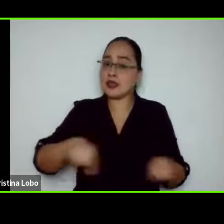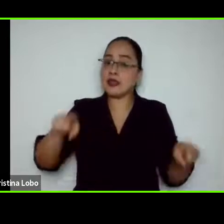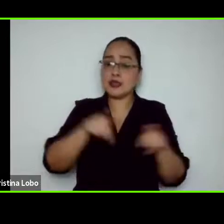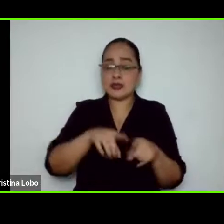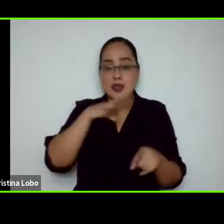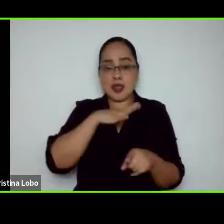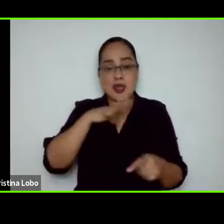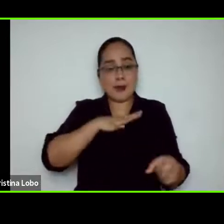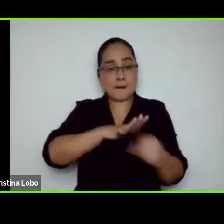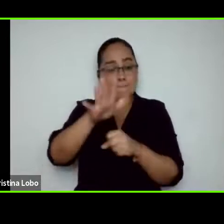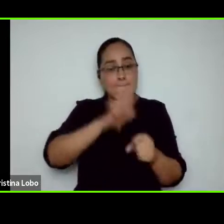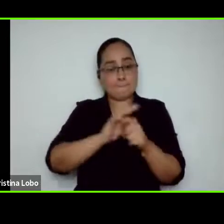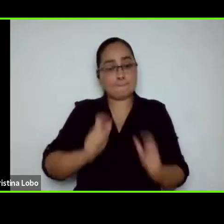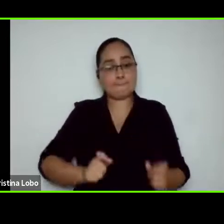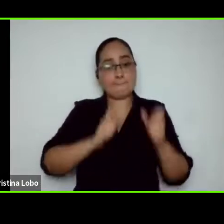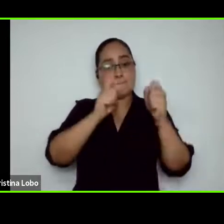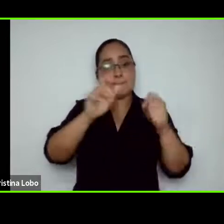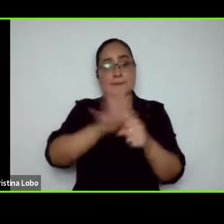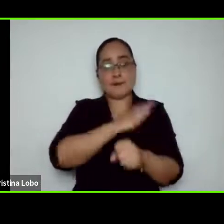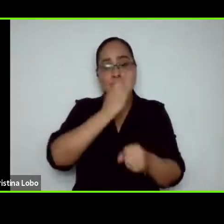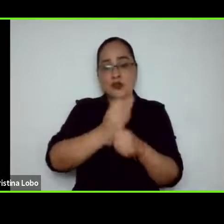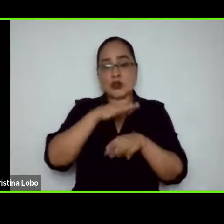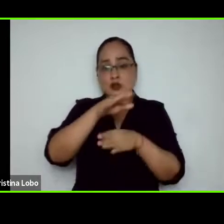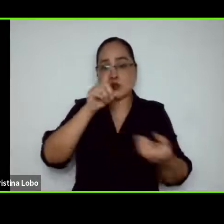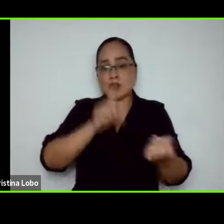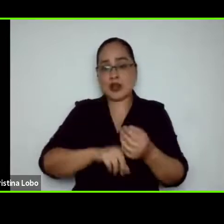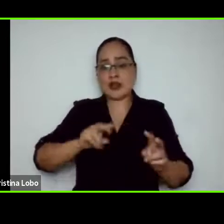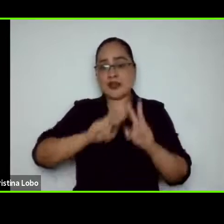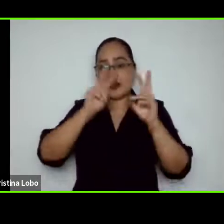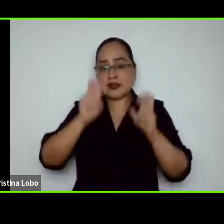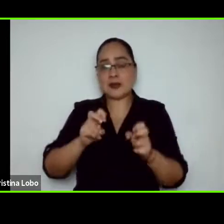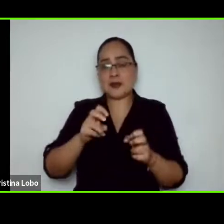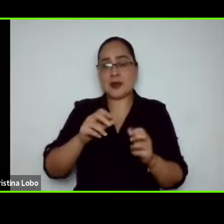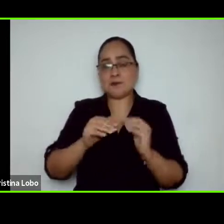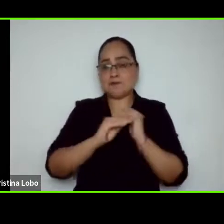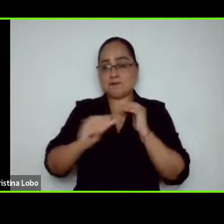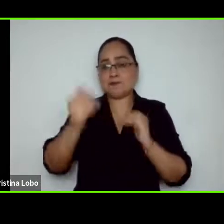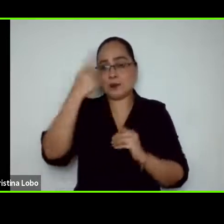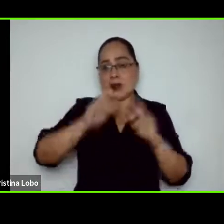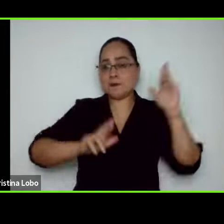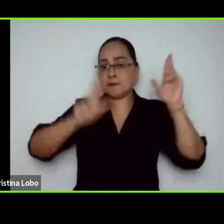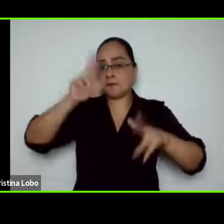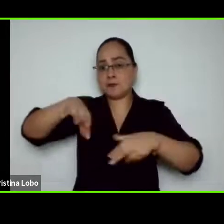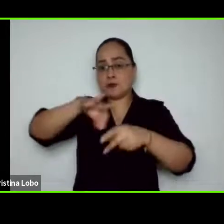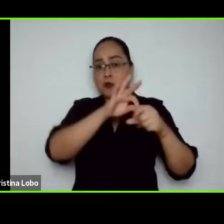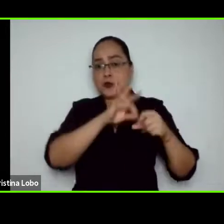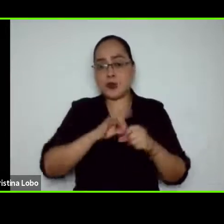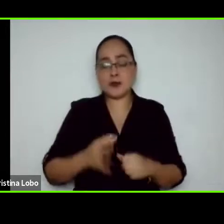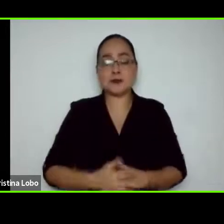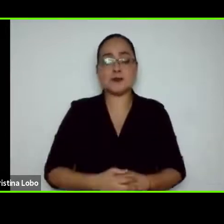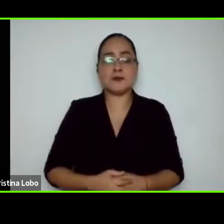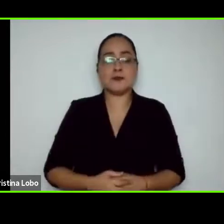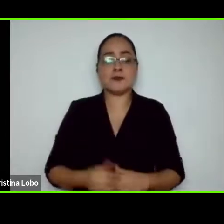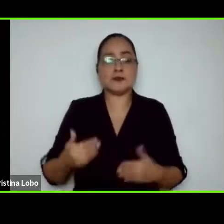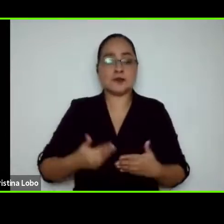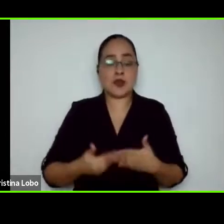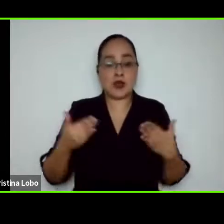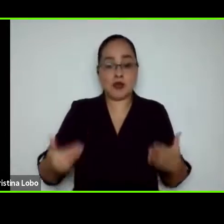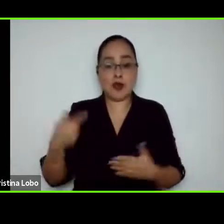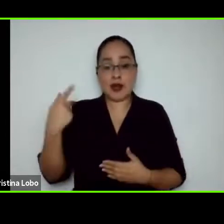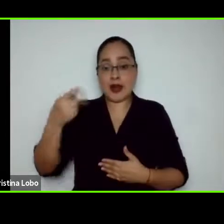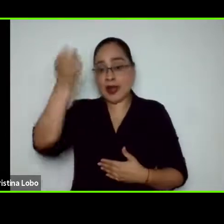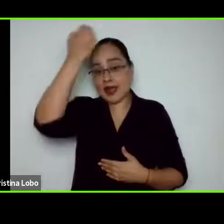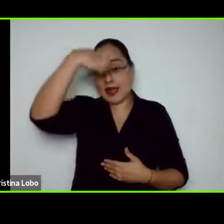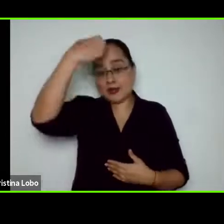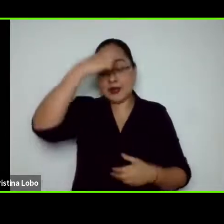son garantes o guardianes de la democracia. Entonces, esa primera ola es esta experiencia de muchos